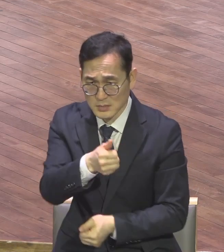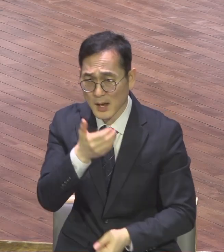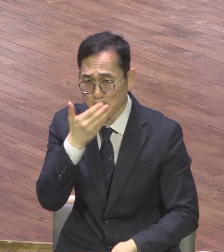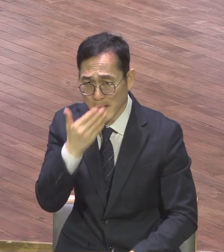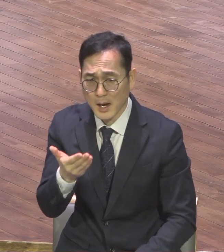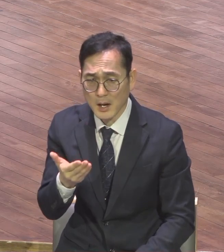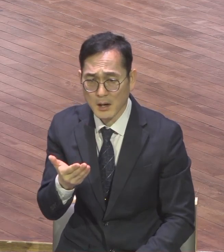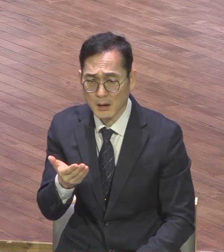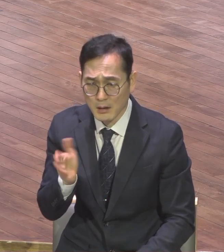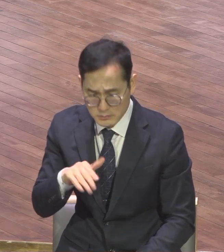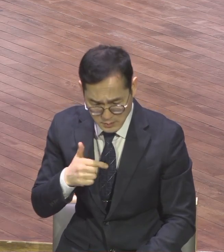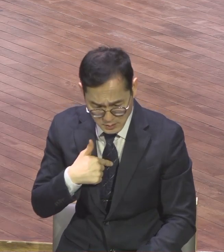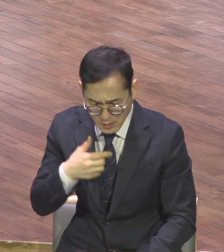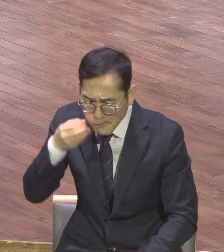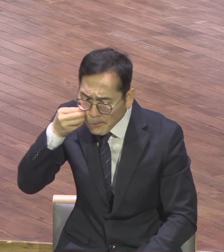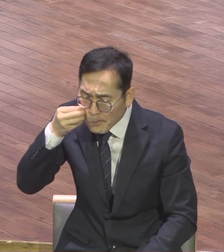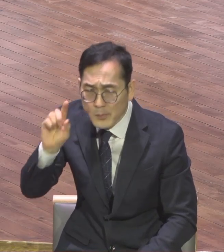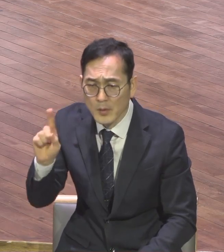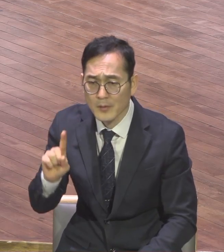결과예요.